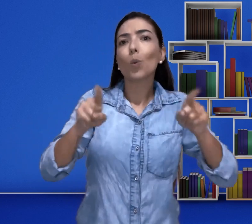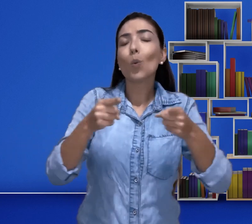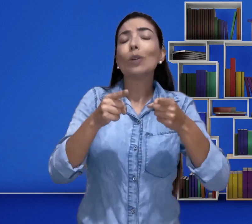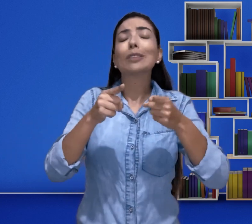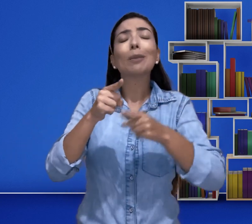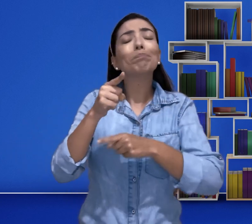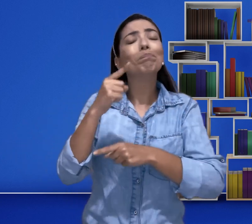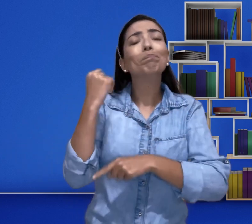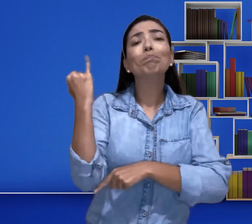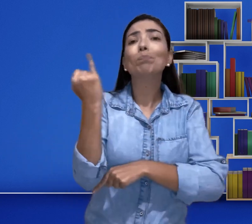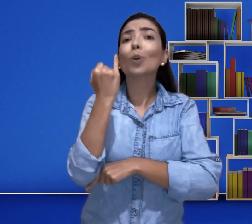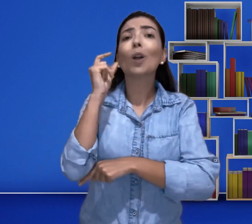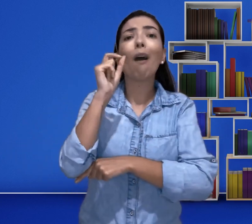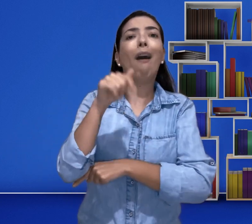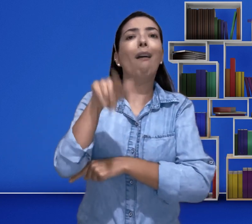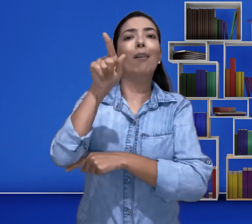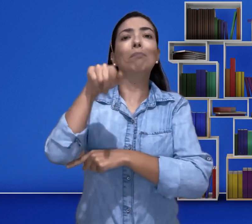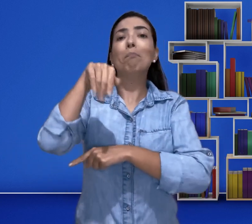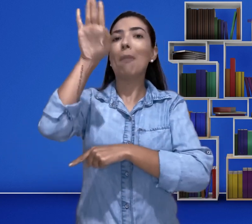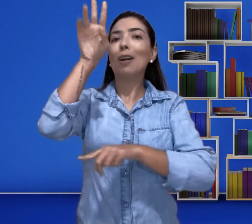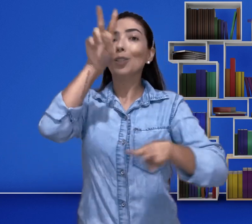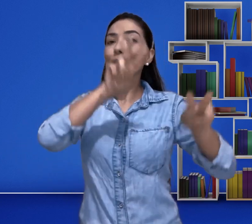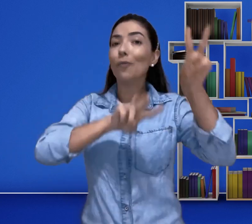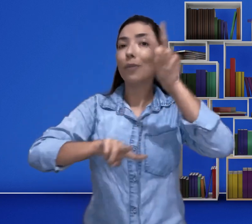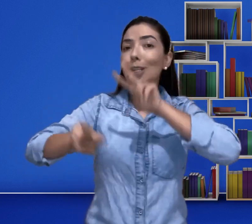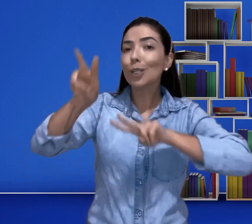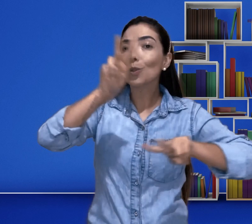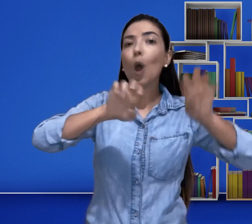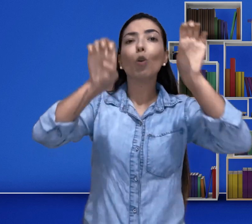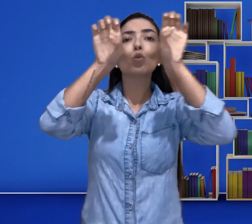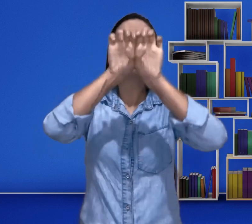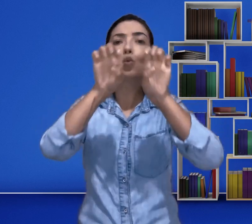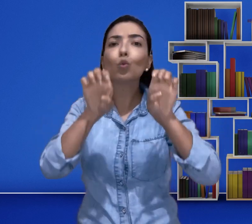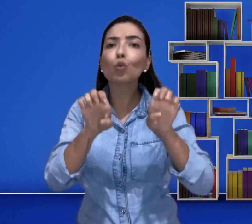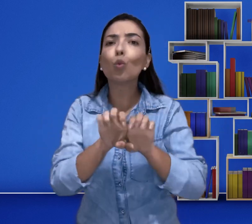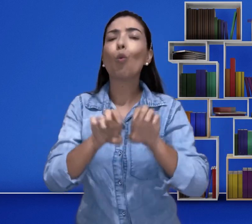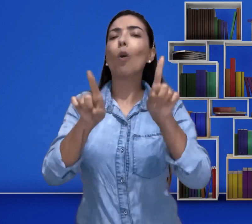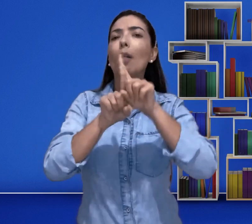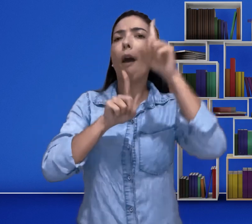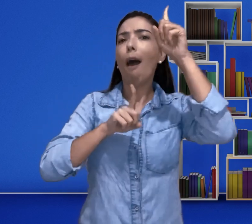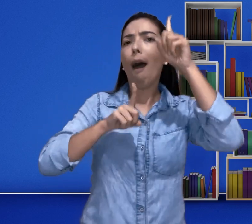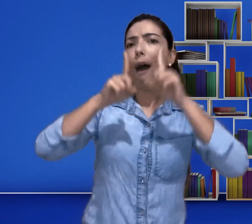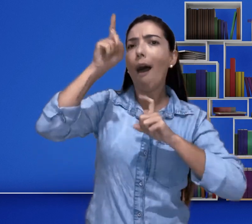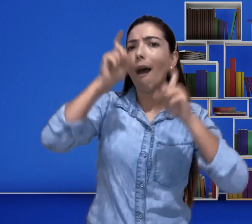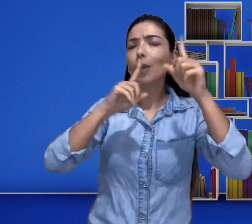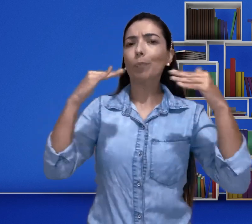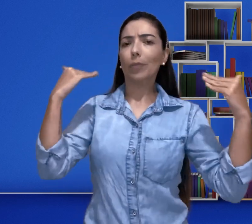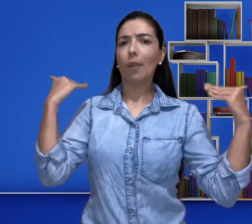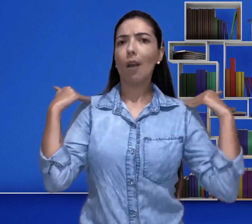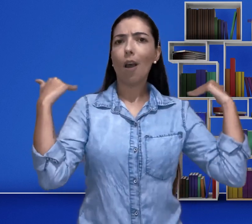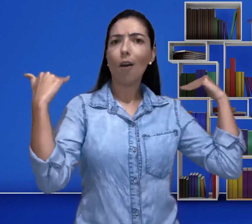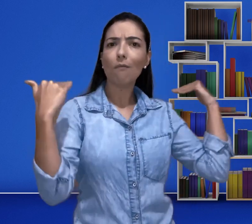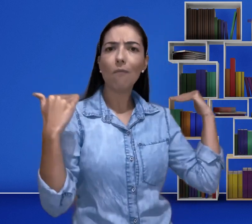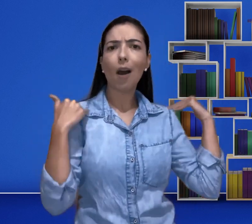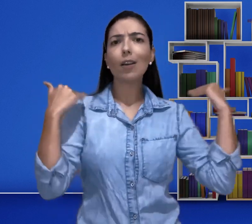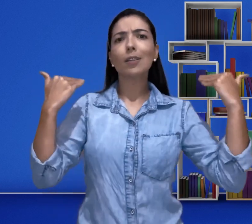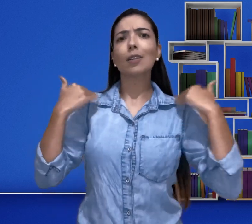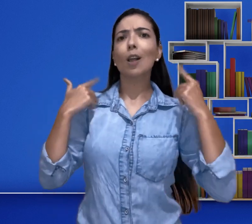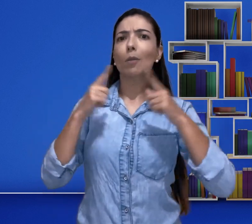músicas para a língua de sinais. Porque é uma outra estrutura, utiliza expressões faciais e